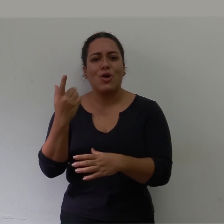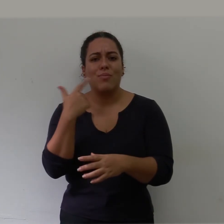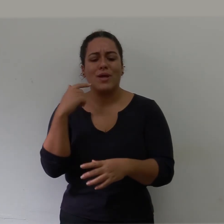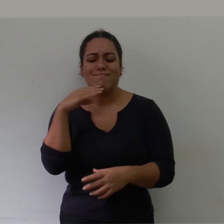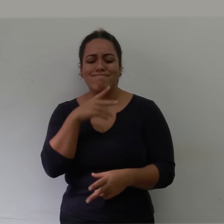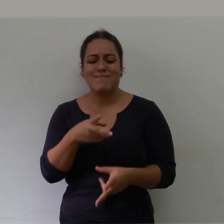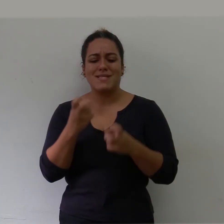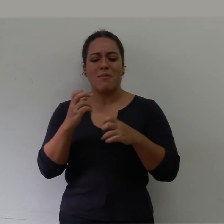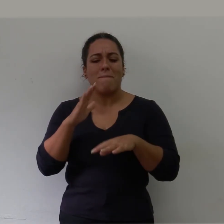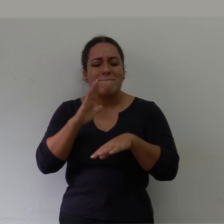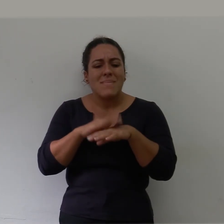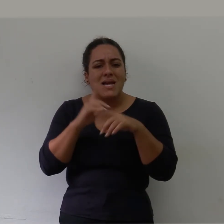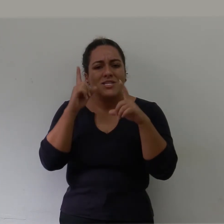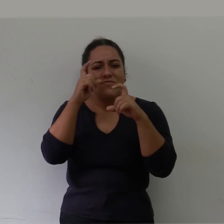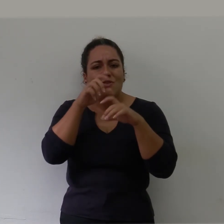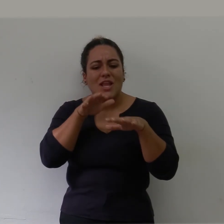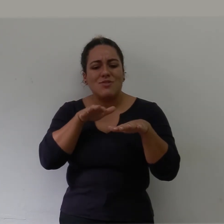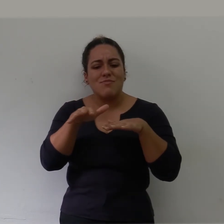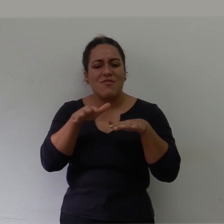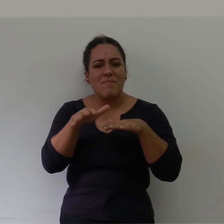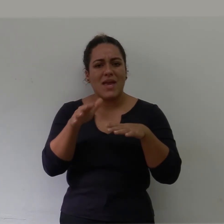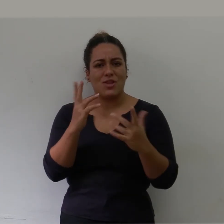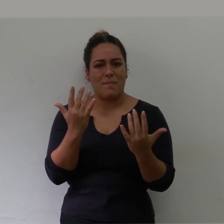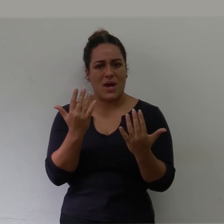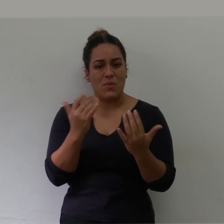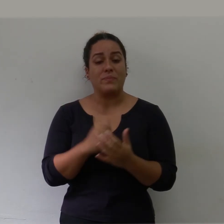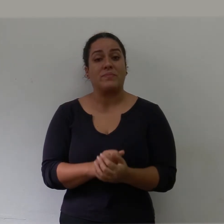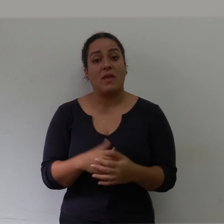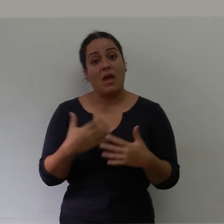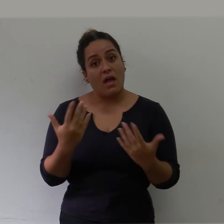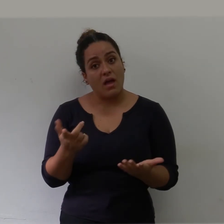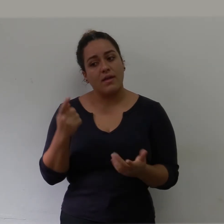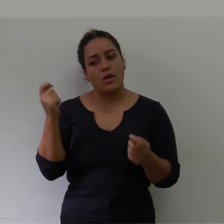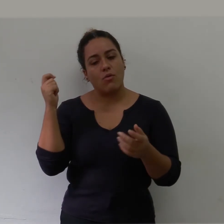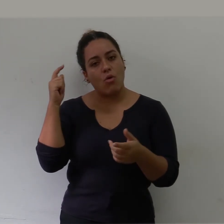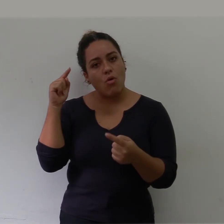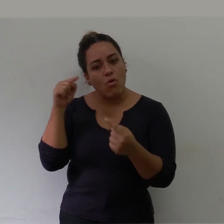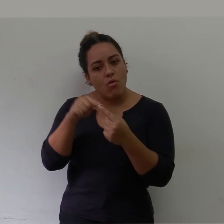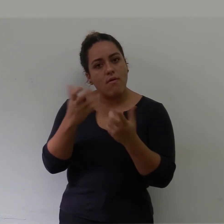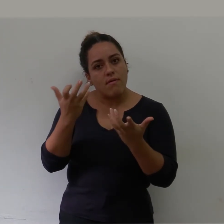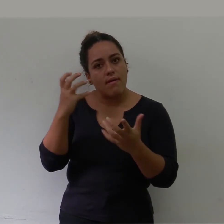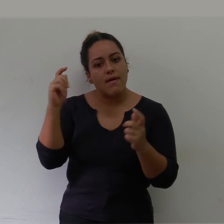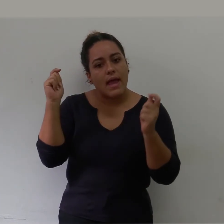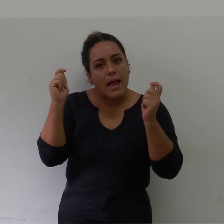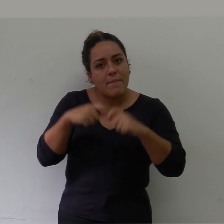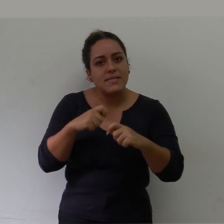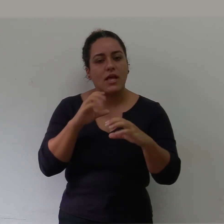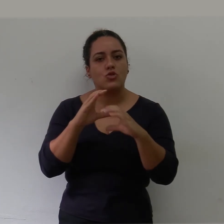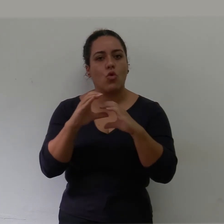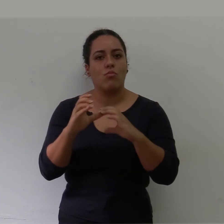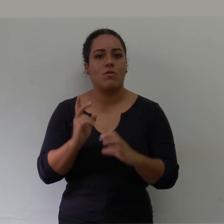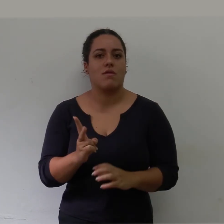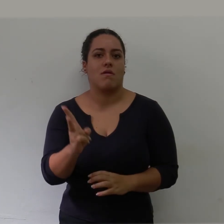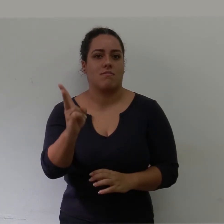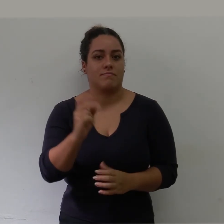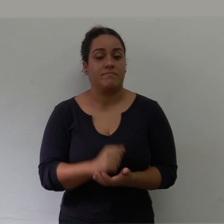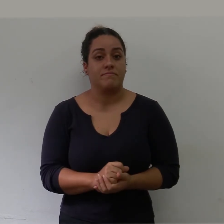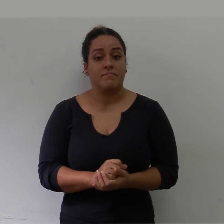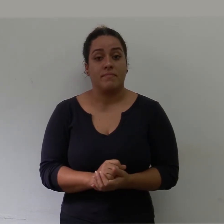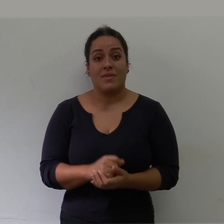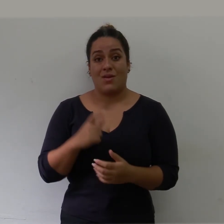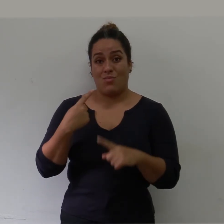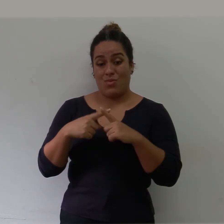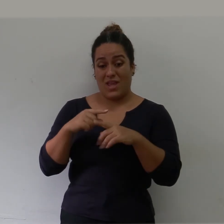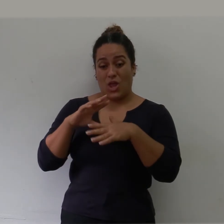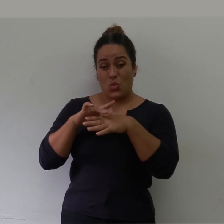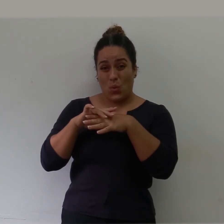maior dificuldade de movimentar as mãos. O objetivo era garantir a capacidade de comunicação. Como a